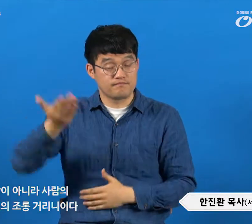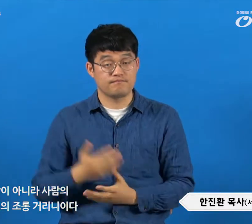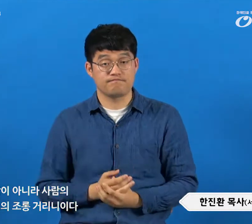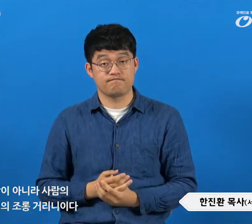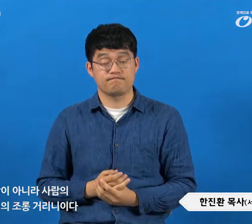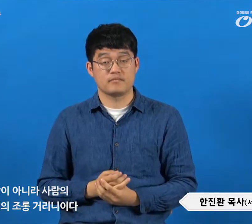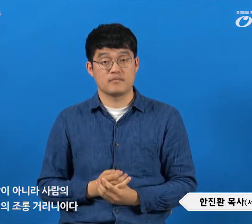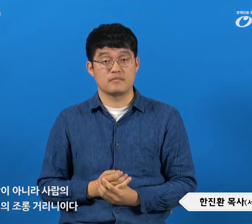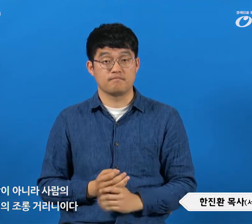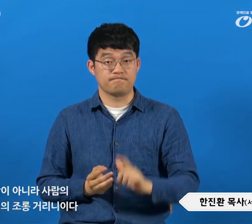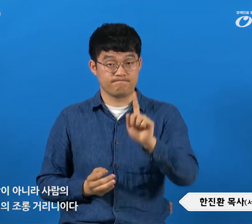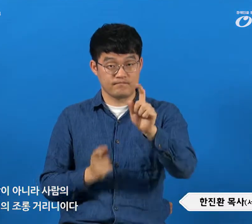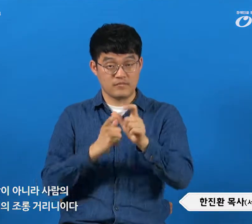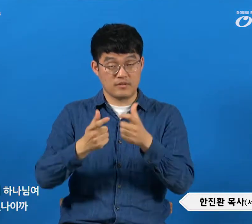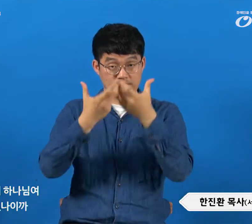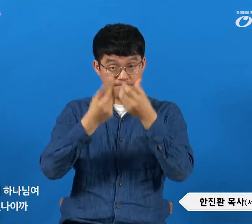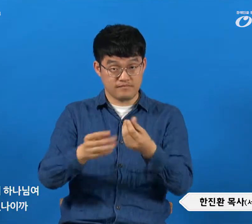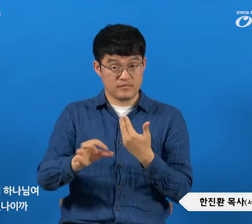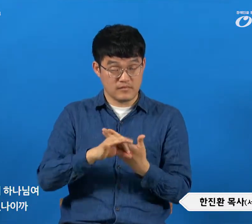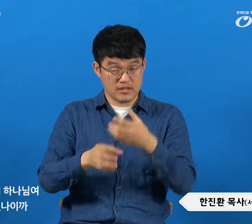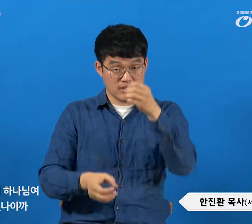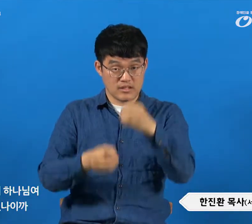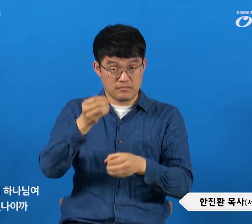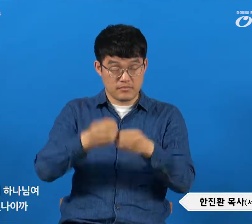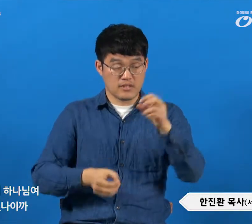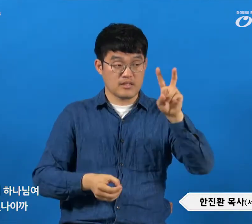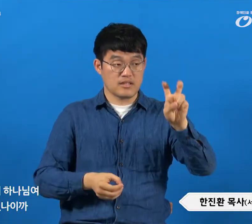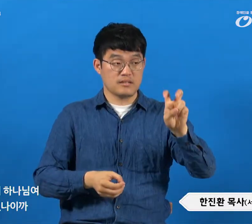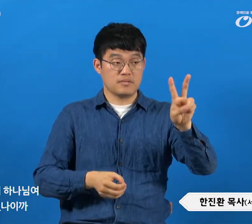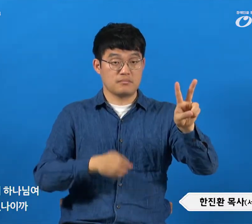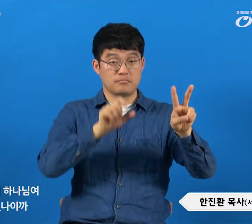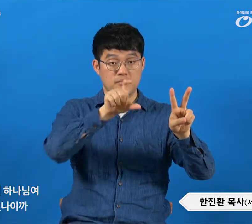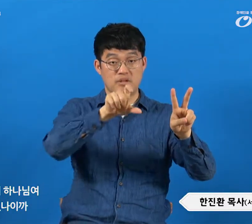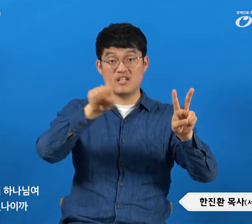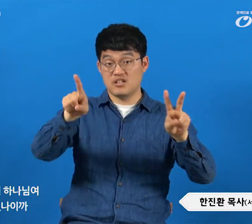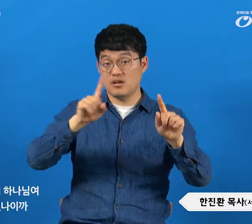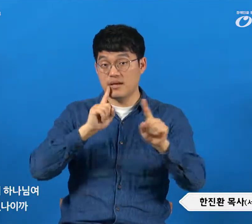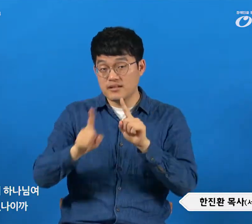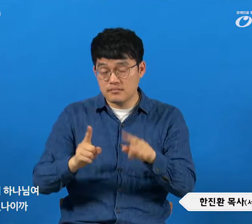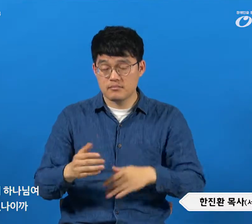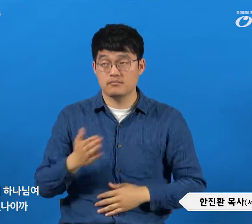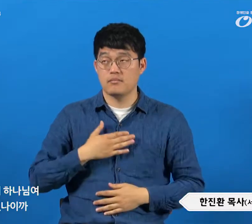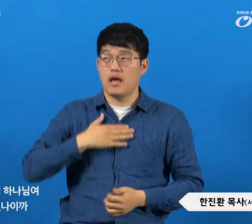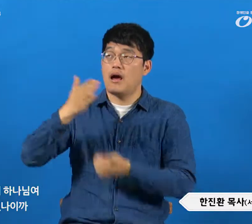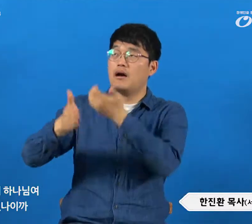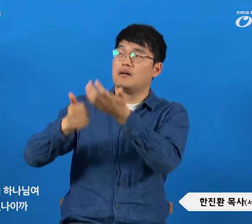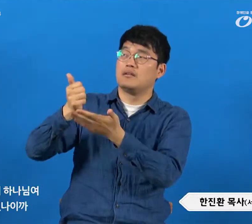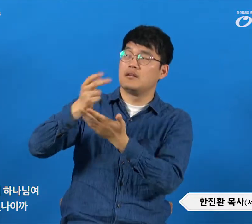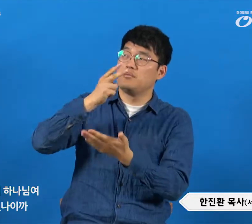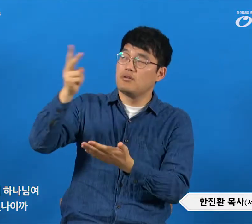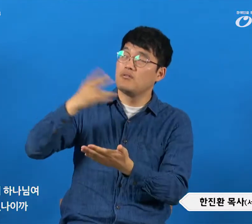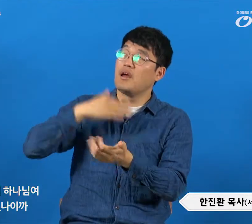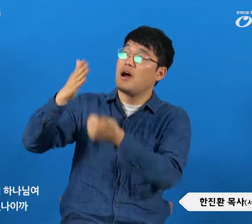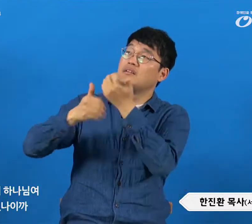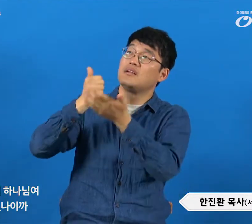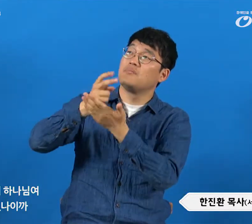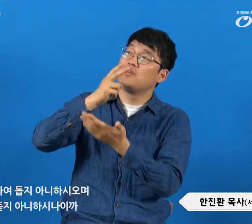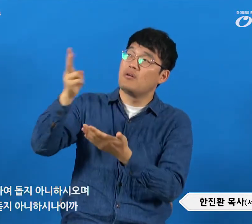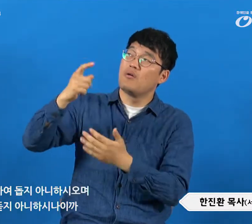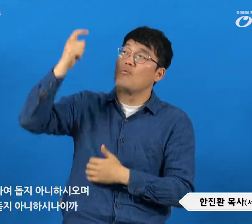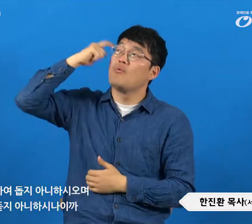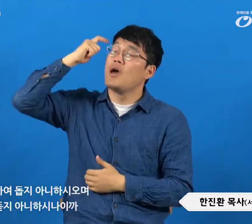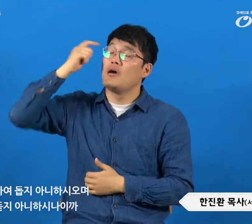한 가지만 더 예를 들면 시편 22편 1절입니다. 내 하나님이여, 내 하나님이여, 어찌